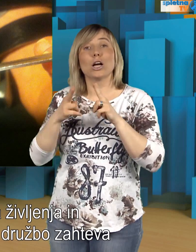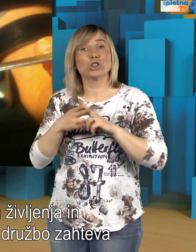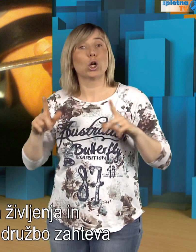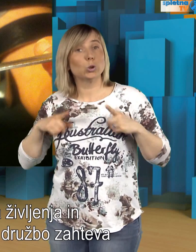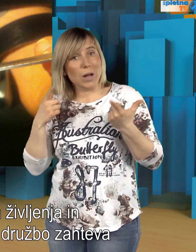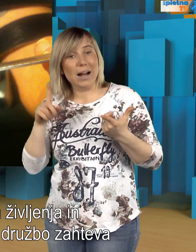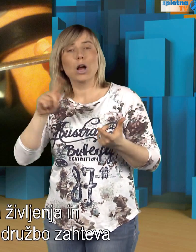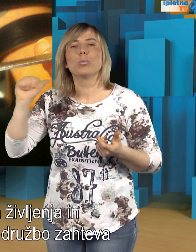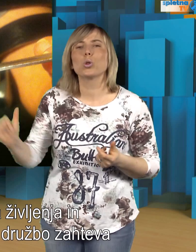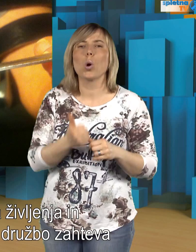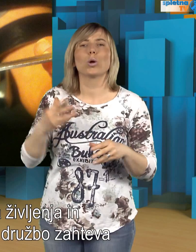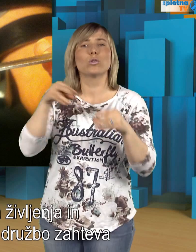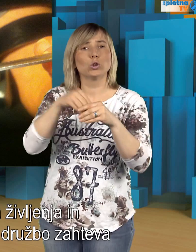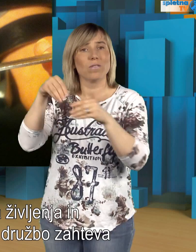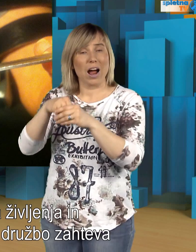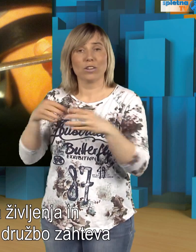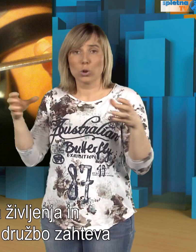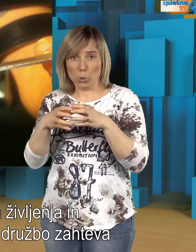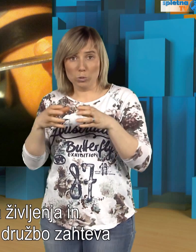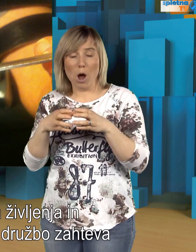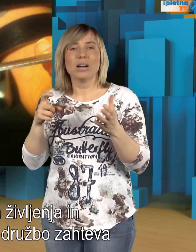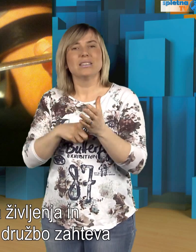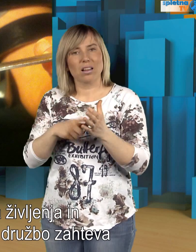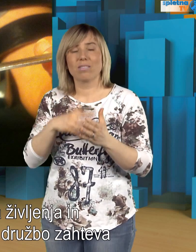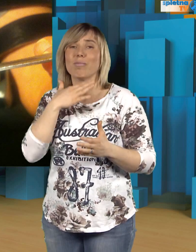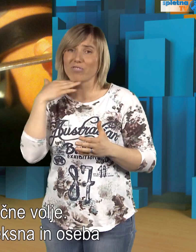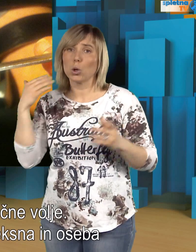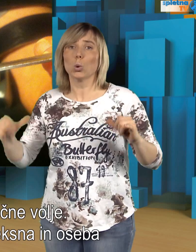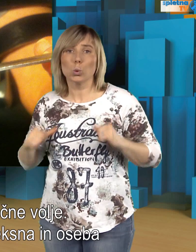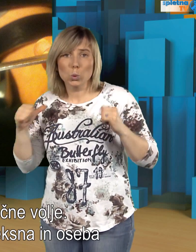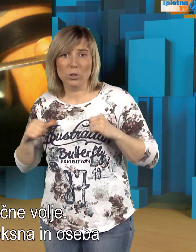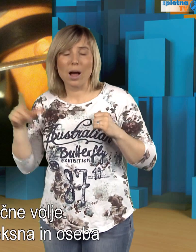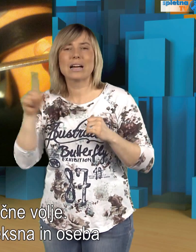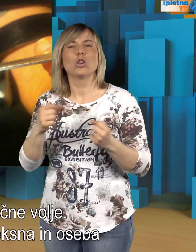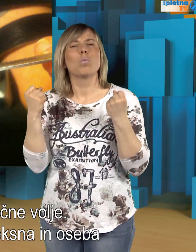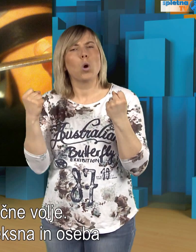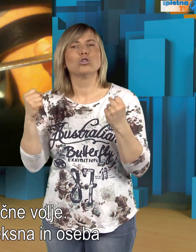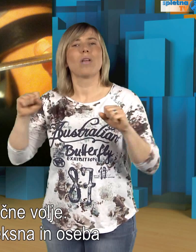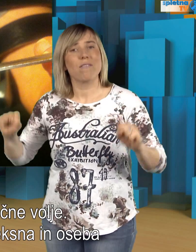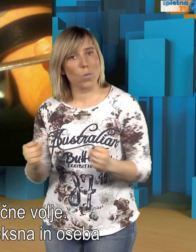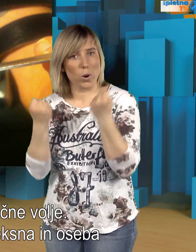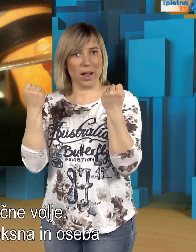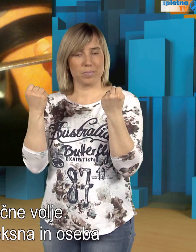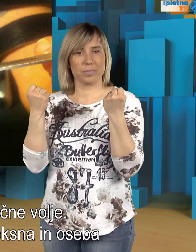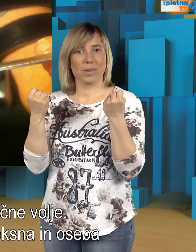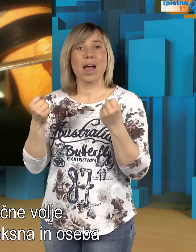Sprememba načina življenja in ponovno vključevanje v družbo zahteva veliko truda in močne volje.